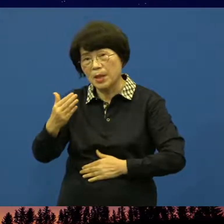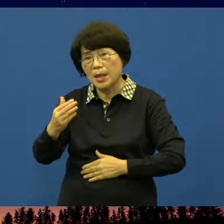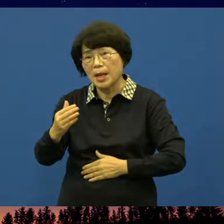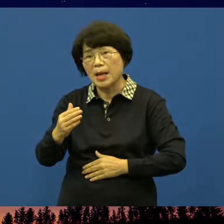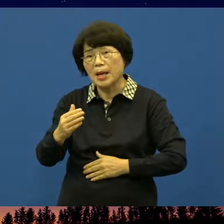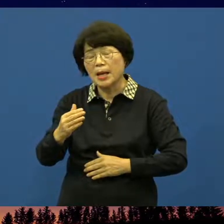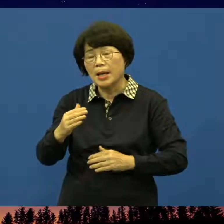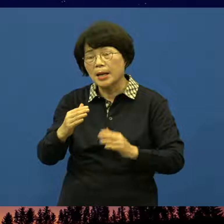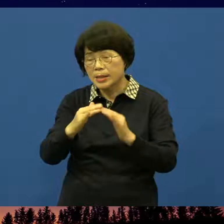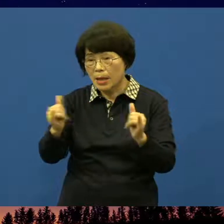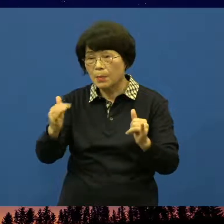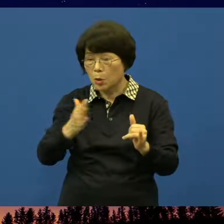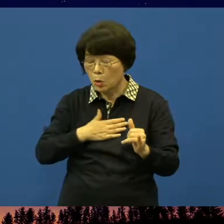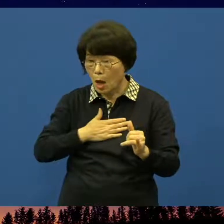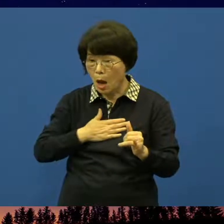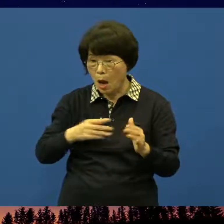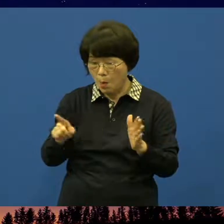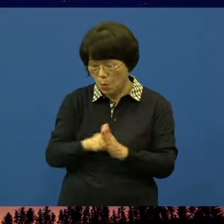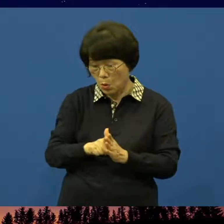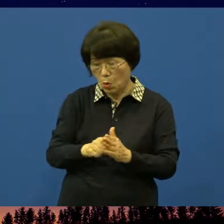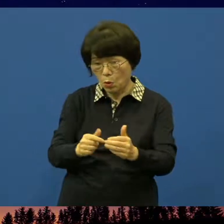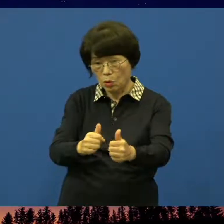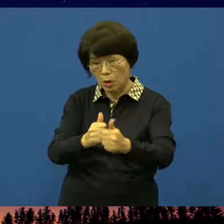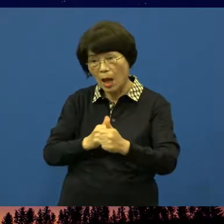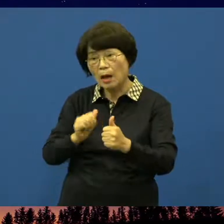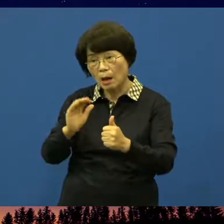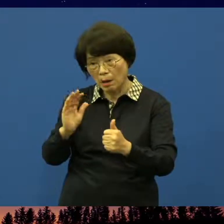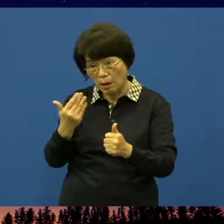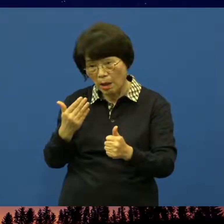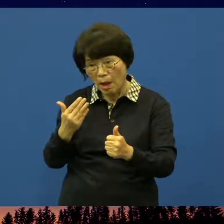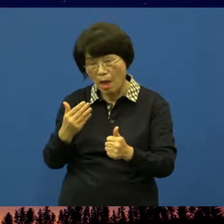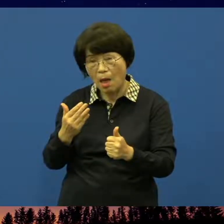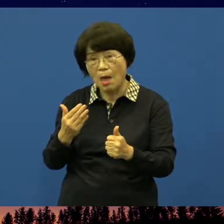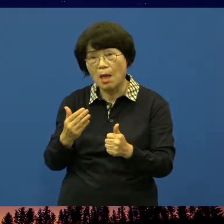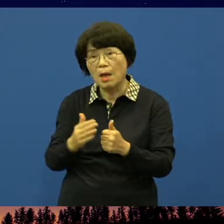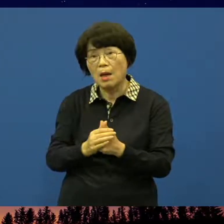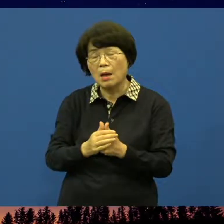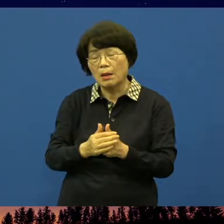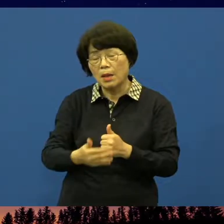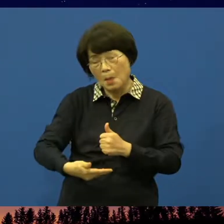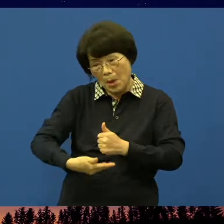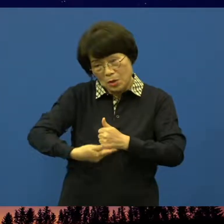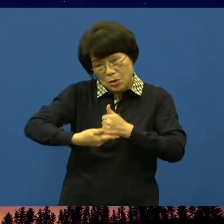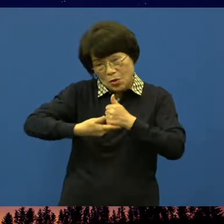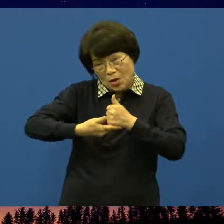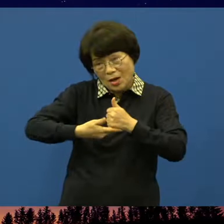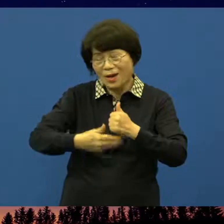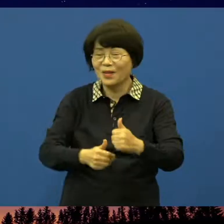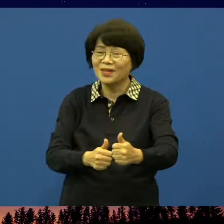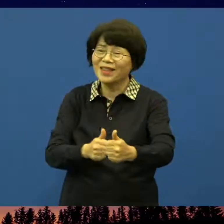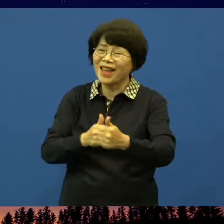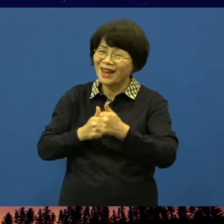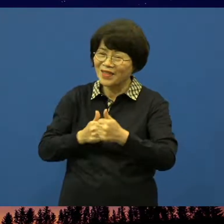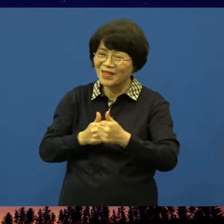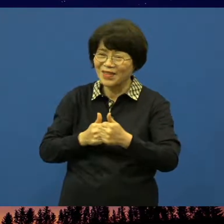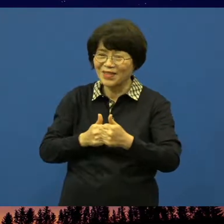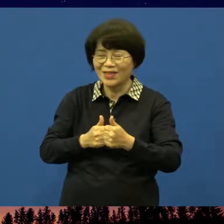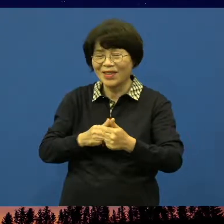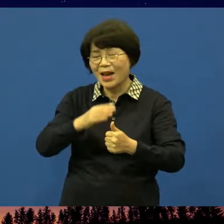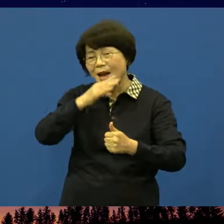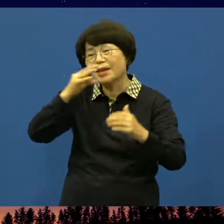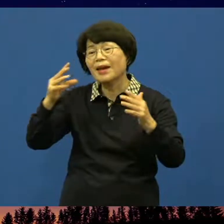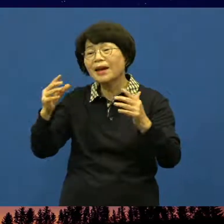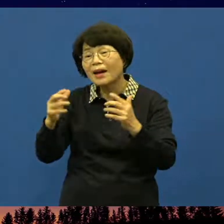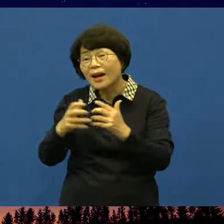사람들이 나를 신뢰해요. 사람들이 나를 막 그냥 존경해요. 따라와요. 그죠? 경건을 추구해 보세요.